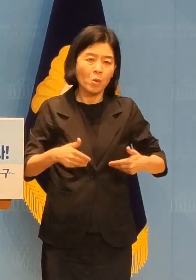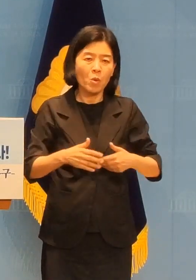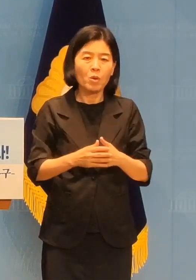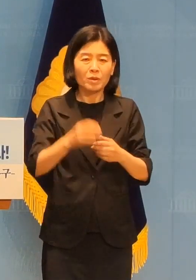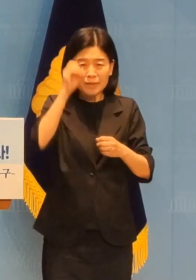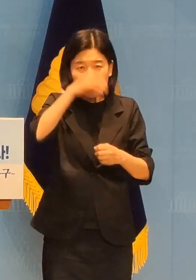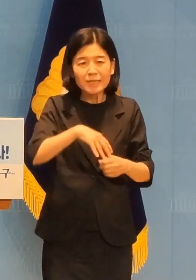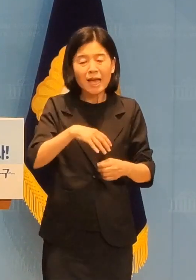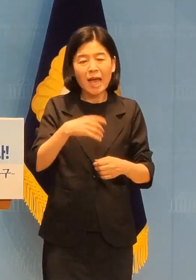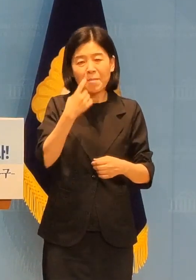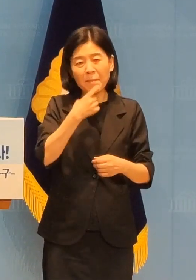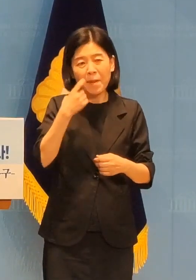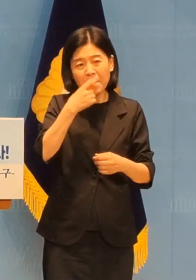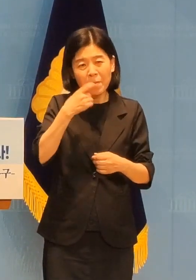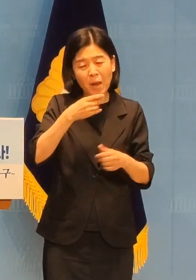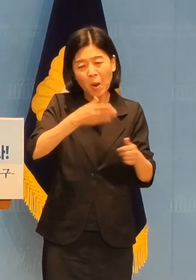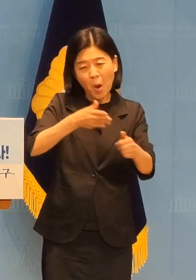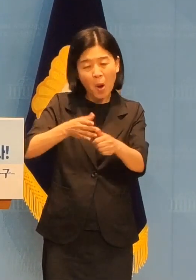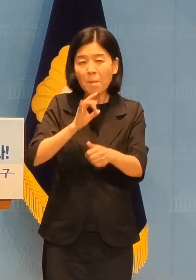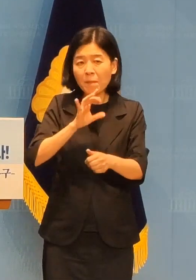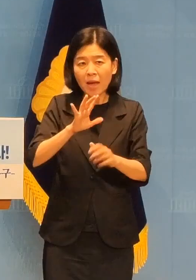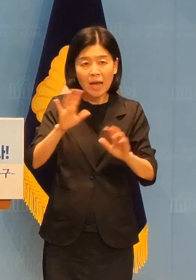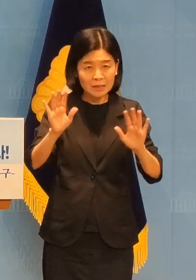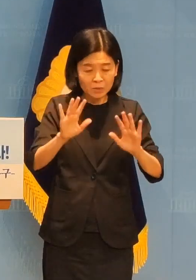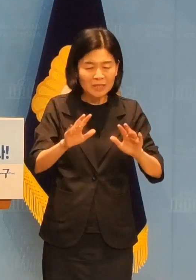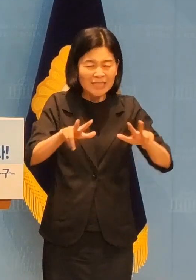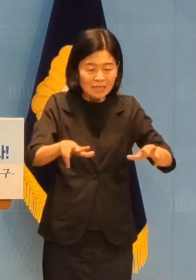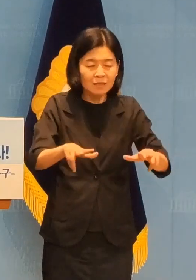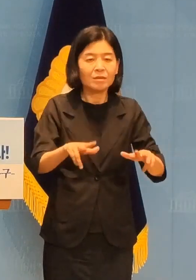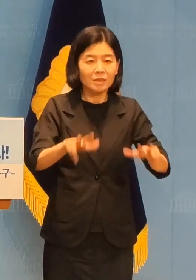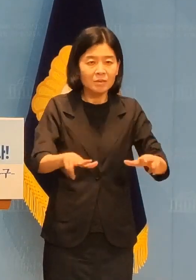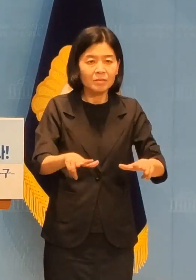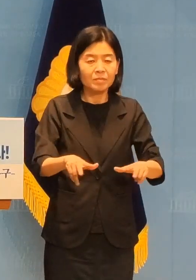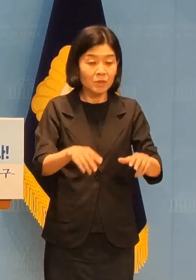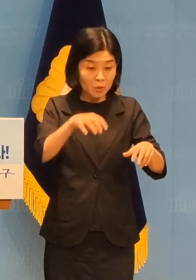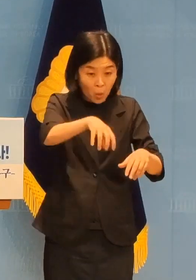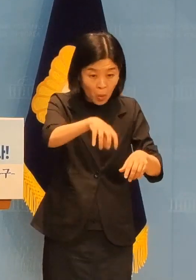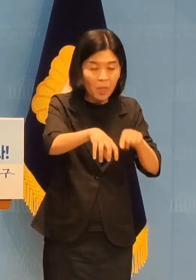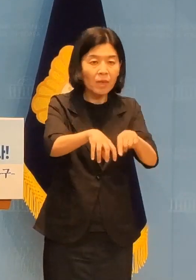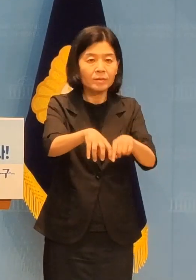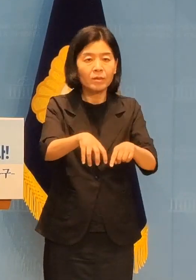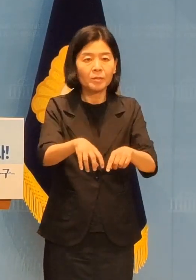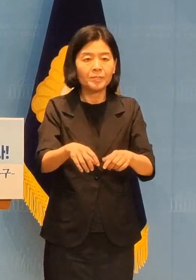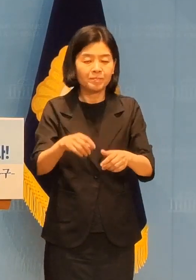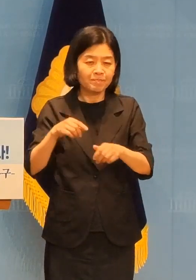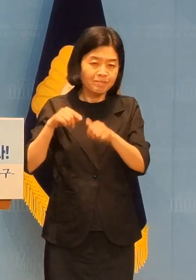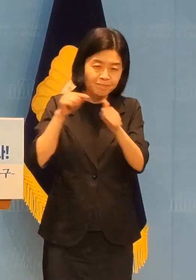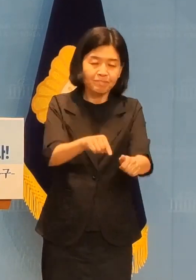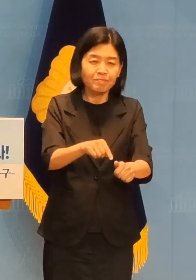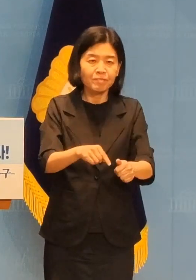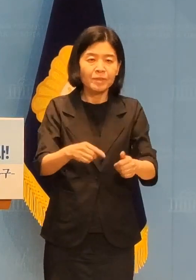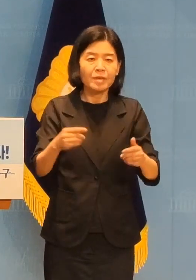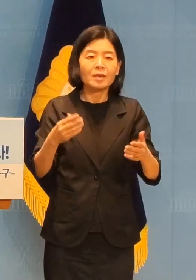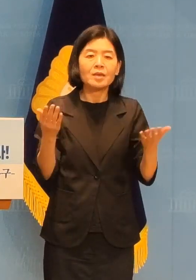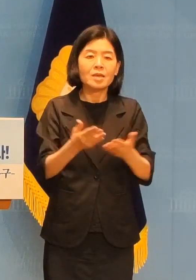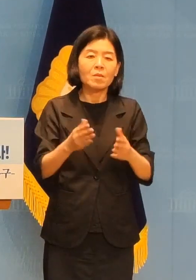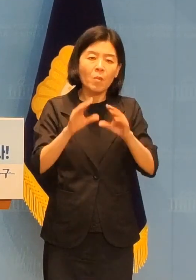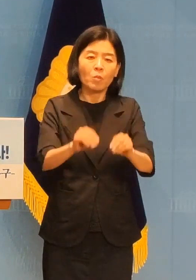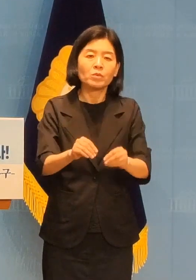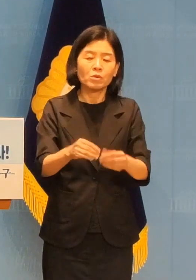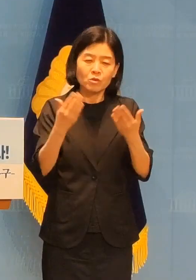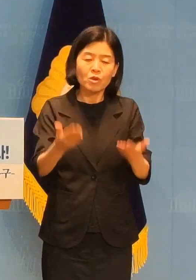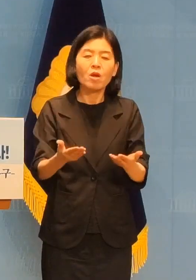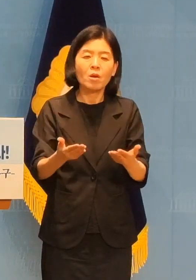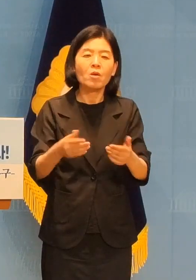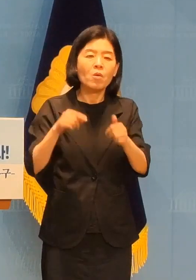아니라 현장에서 작동할 수 있는 법적, 제도적 강제력을 확보해야 합니다.